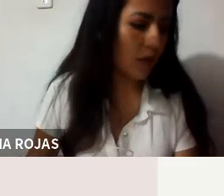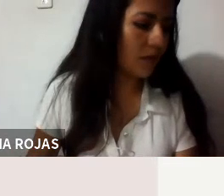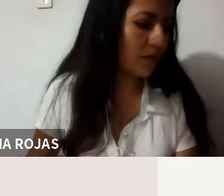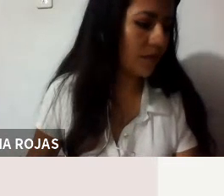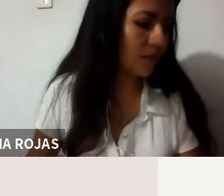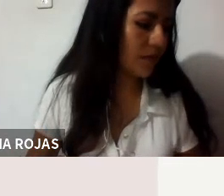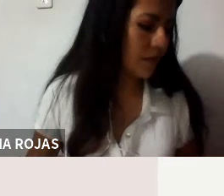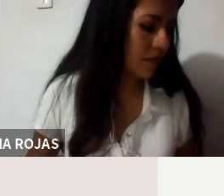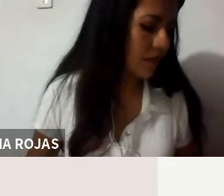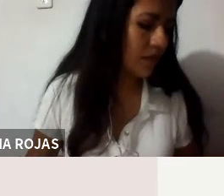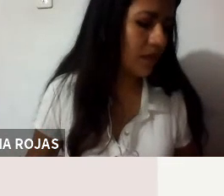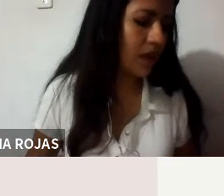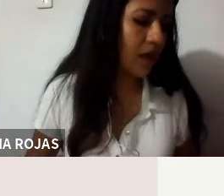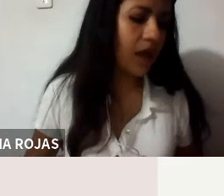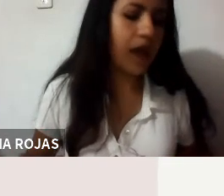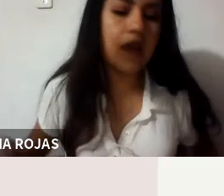Enfermo,